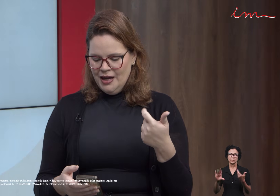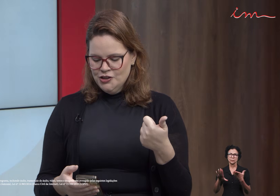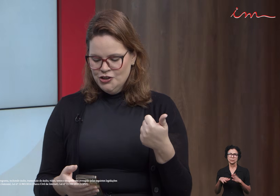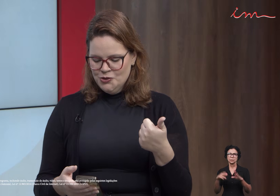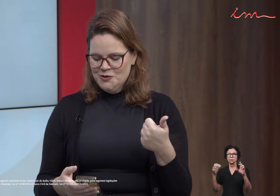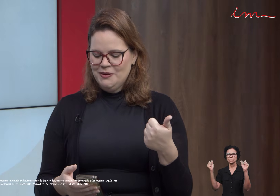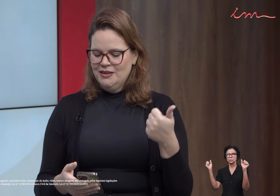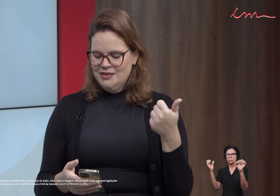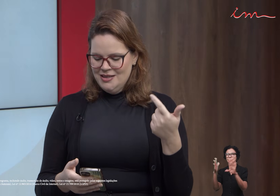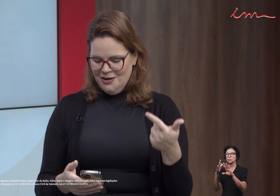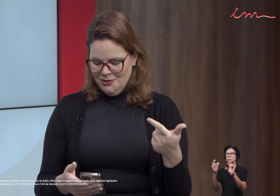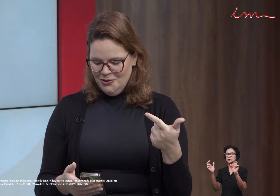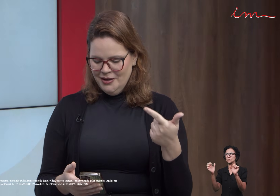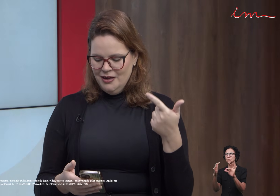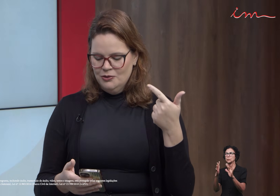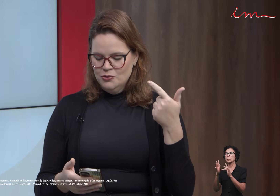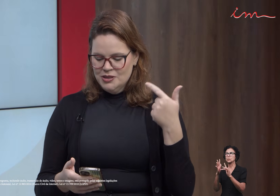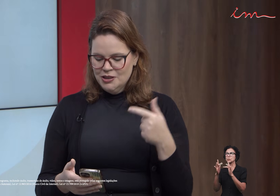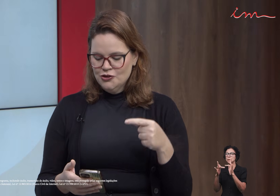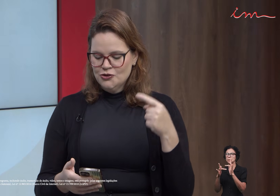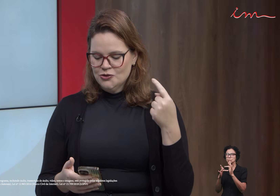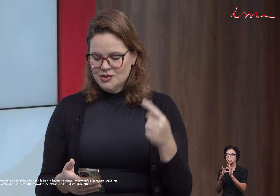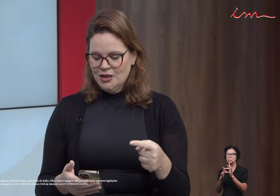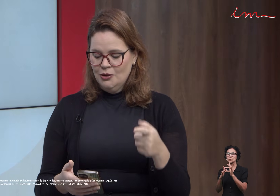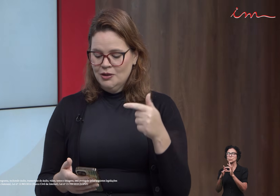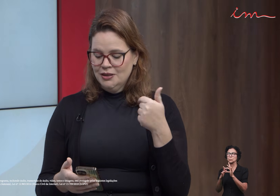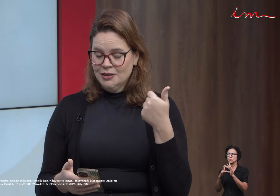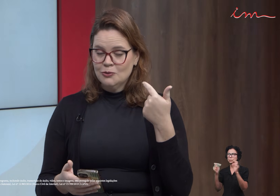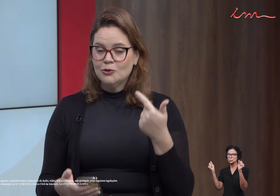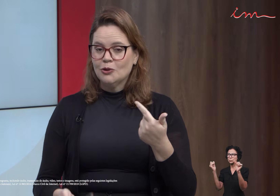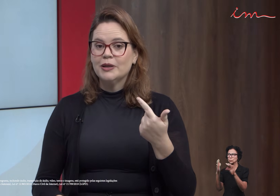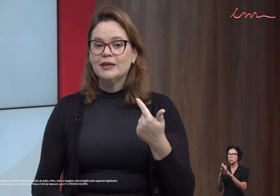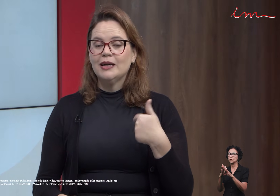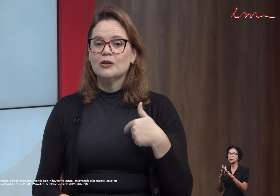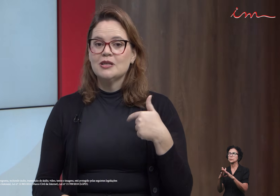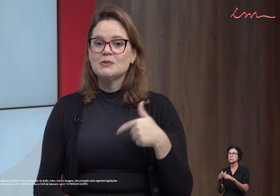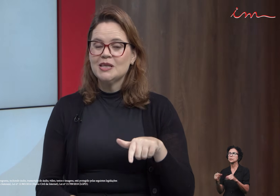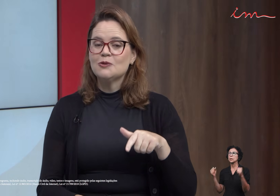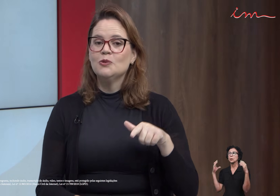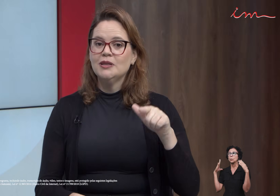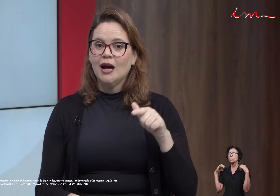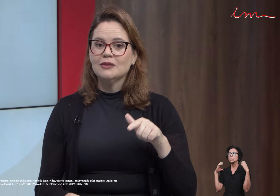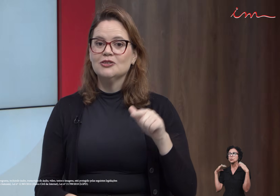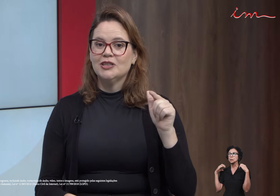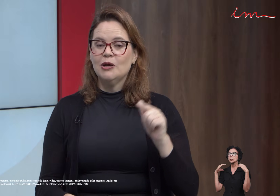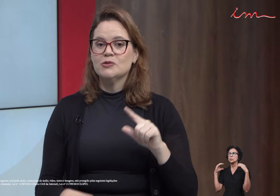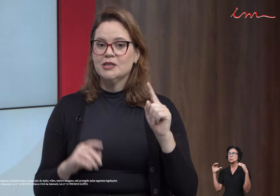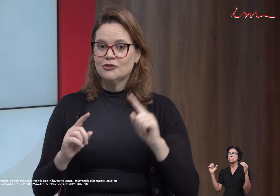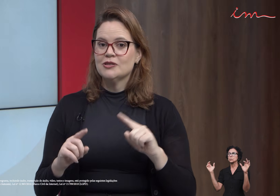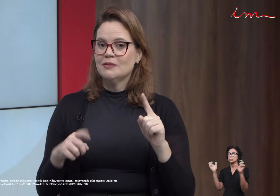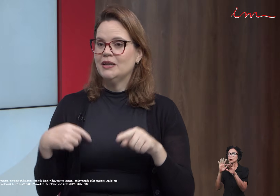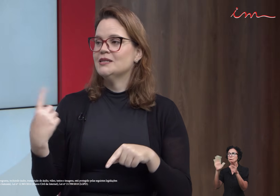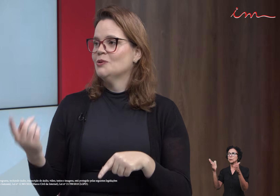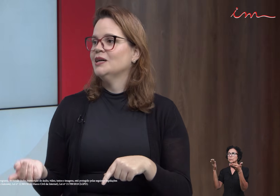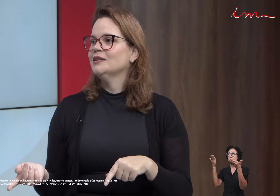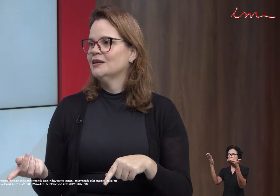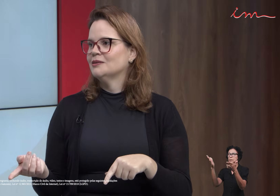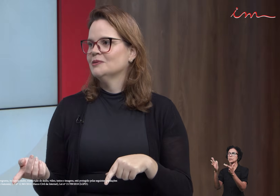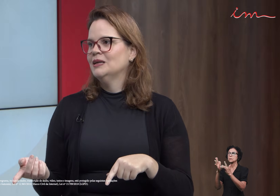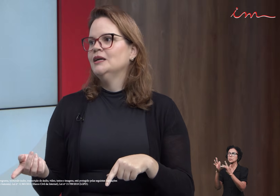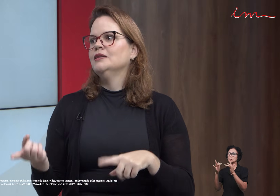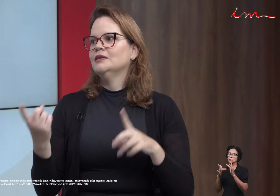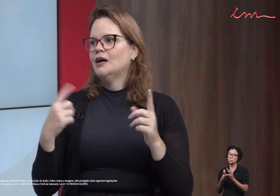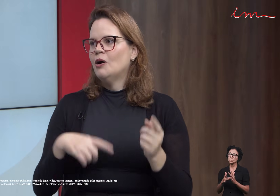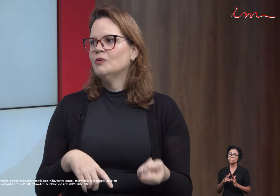glória, a Jesus pertence a glória, os anjos no céu cantam glória". Aí nós temos que ter cuidado de que é os anjos também que estão